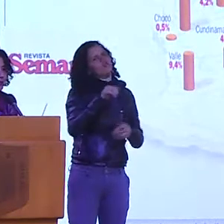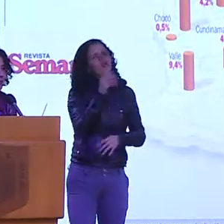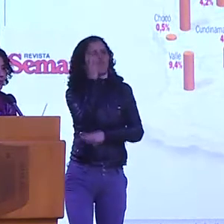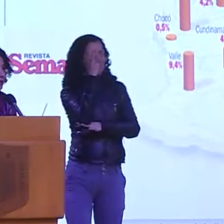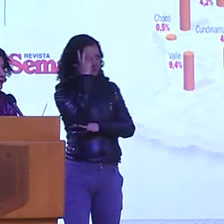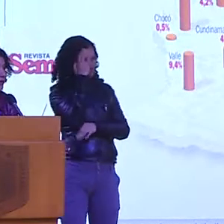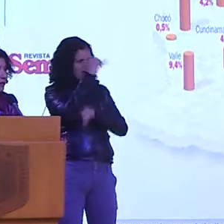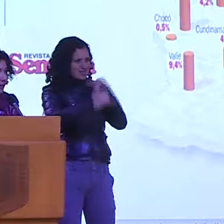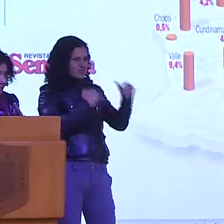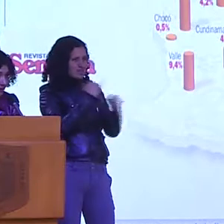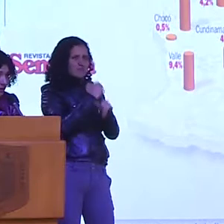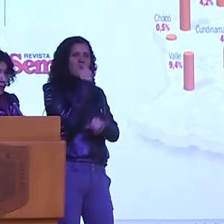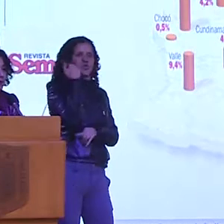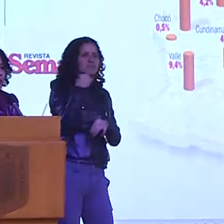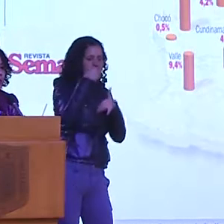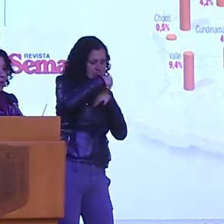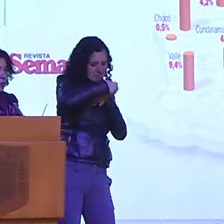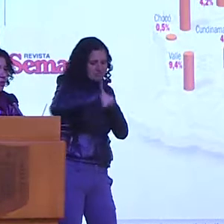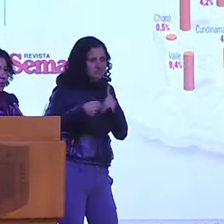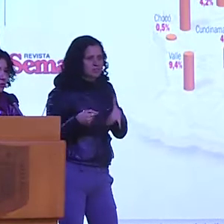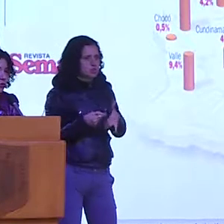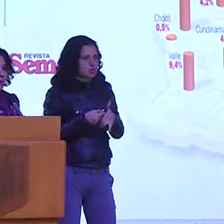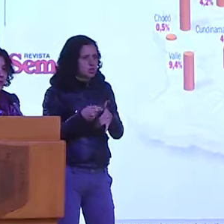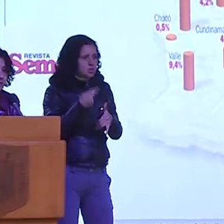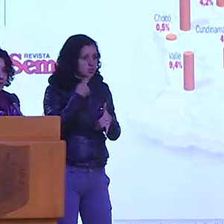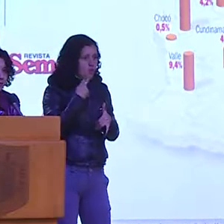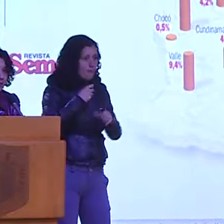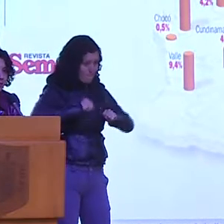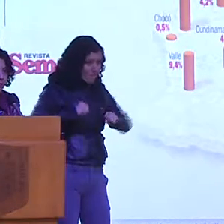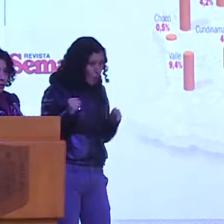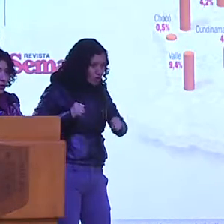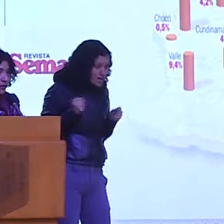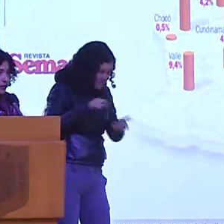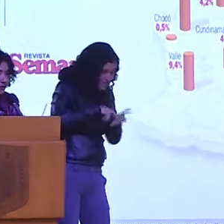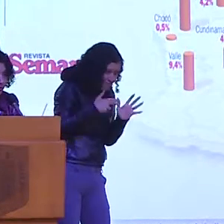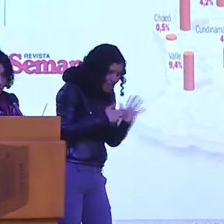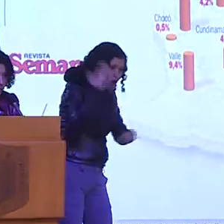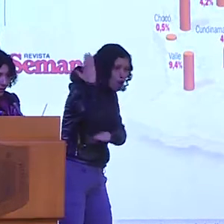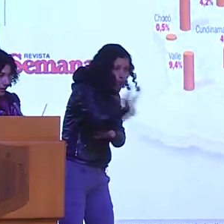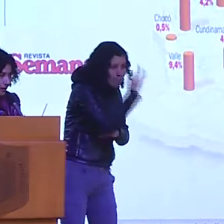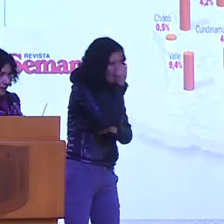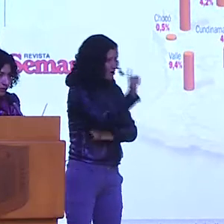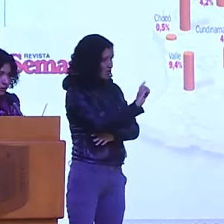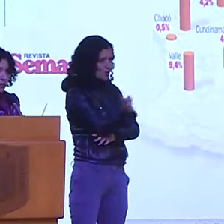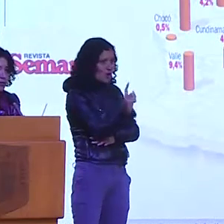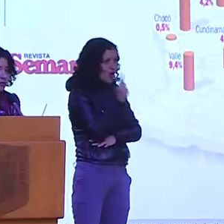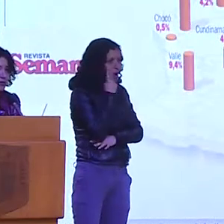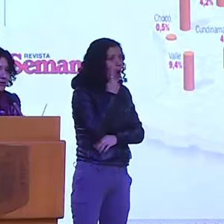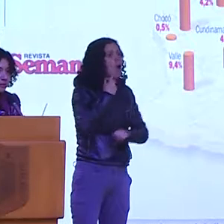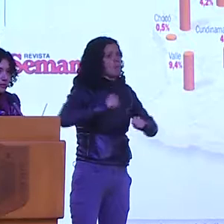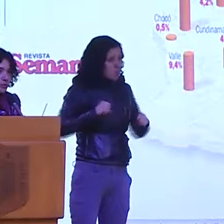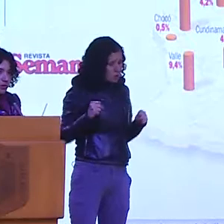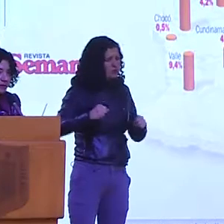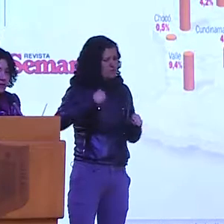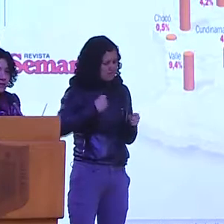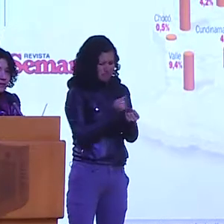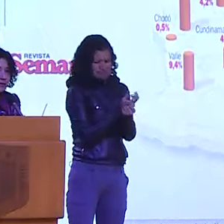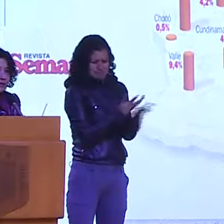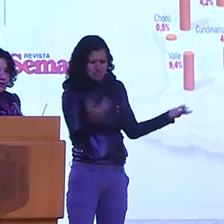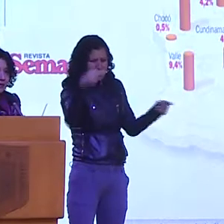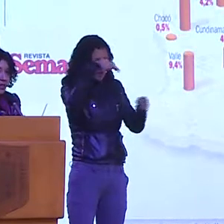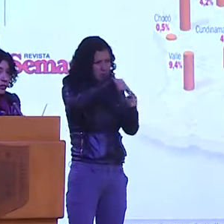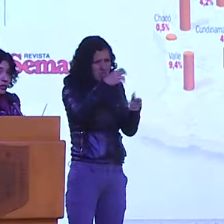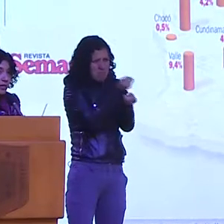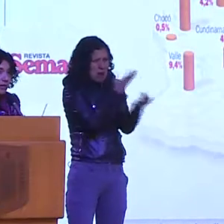conferencista internacional digo, Bogotá no es Colombia. Y lo digo en el sentido que Bogotá tiene tantos recursos y tantas